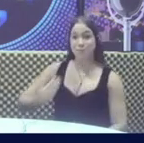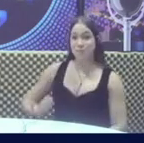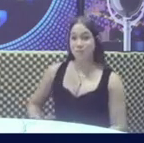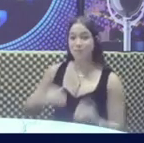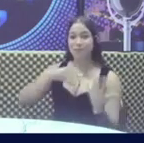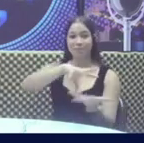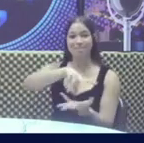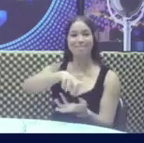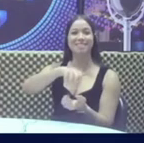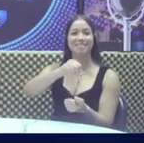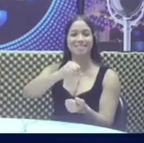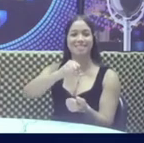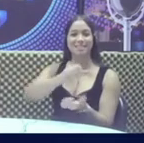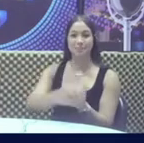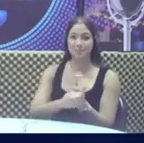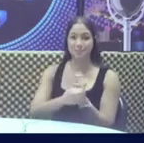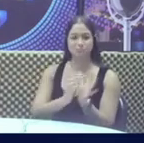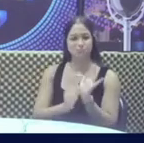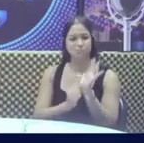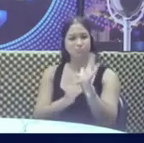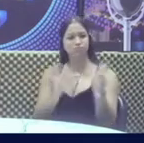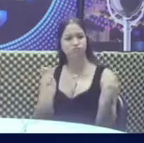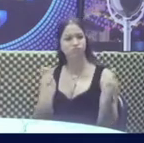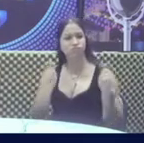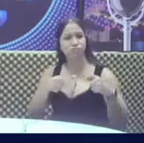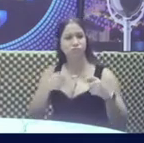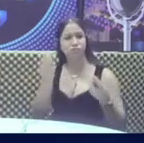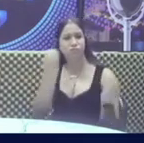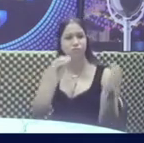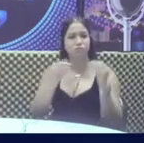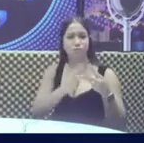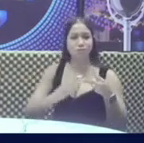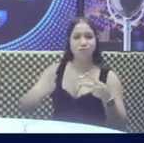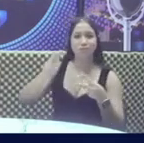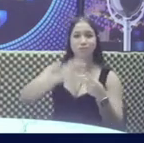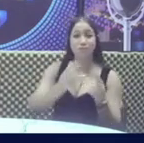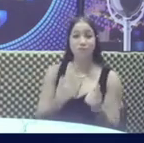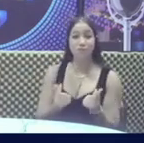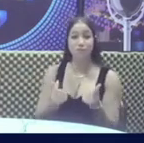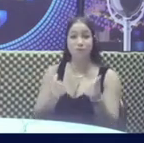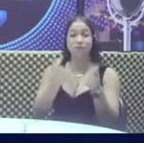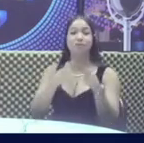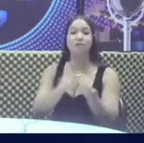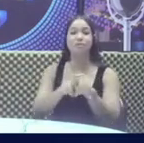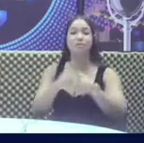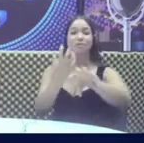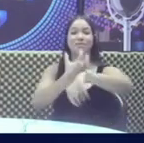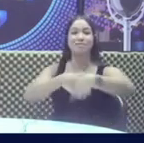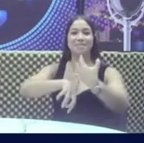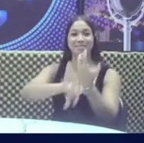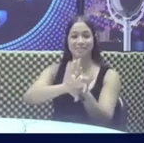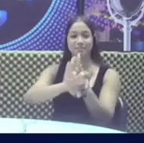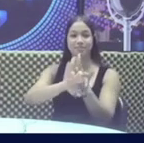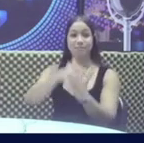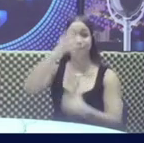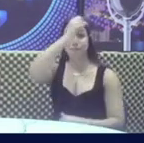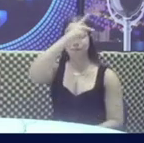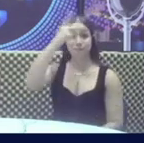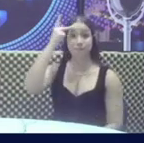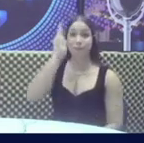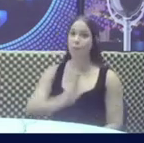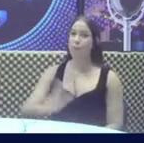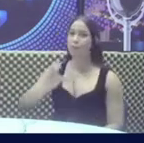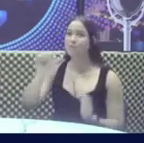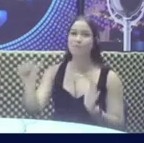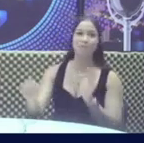e sustentabilidade, demonstrando eficiência na aplicação de recursos financeiros e ambientais. A Prefeitura de Uberlândia é